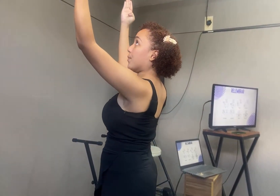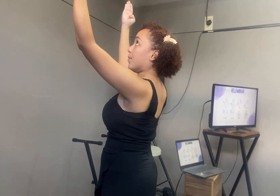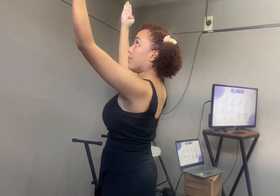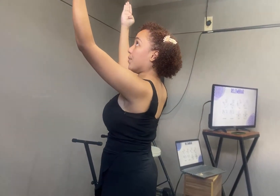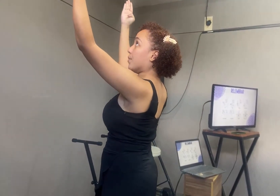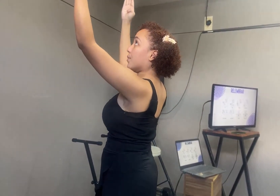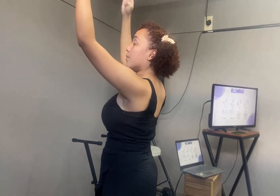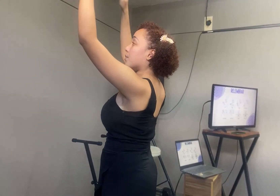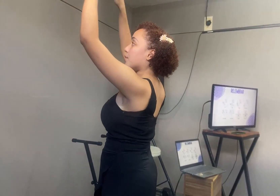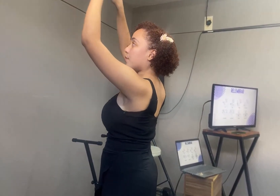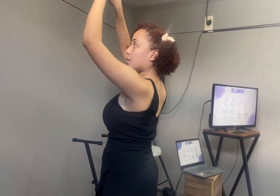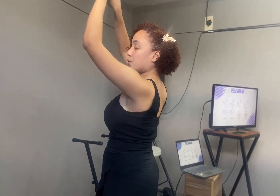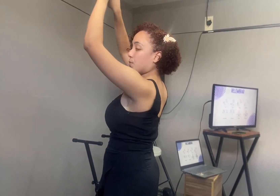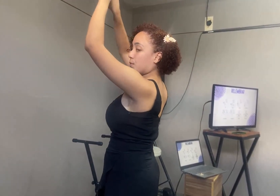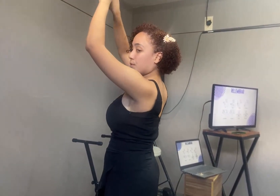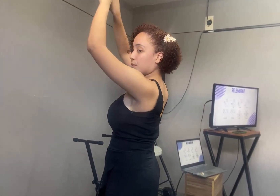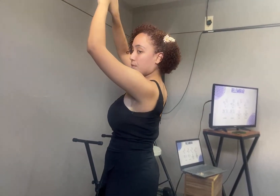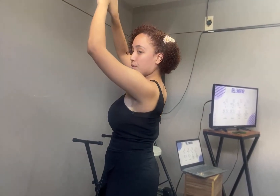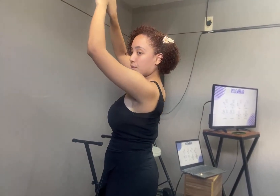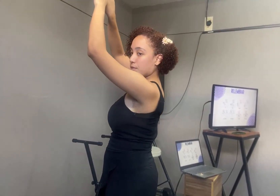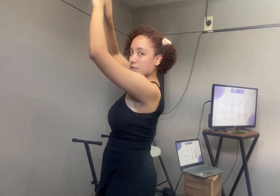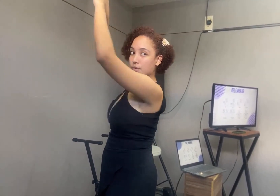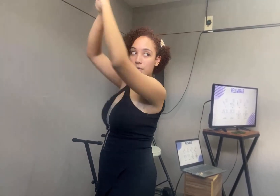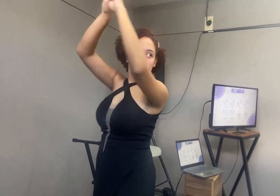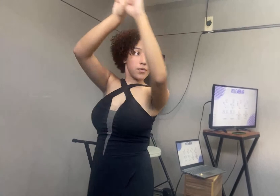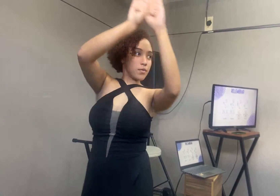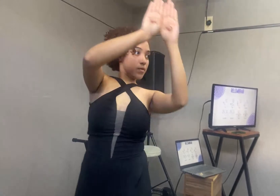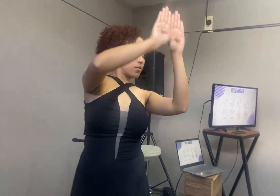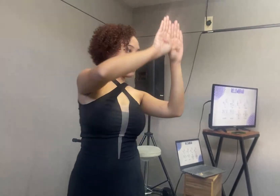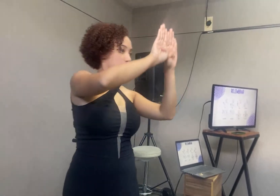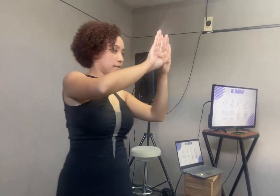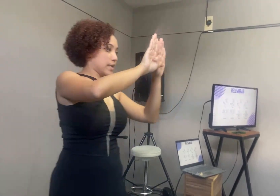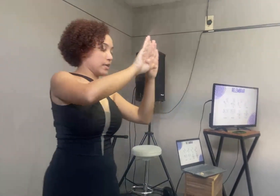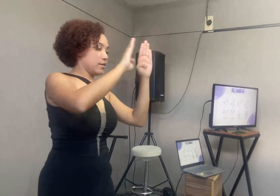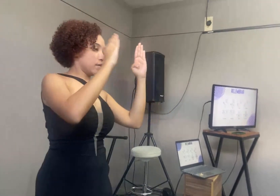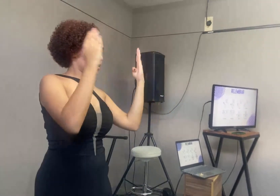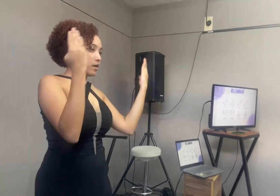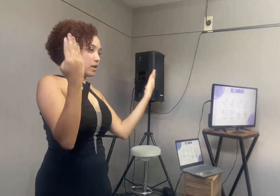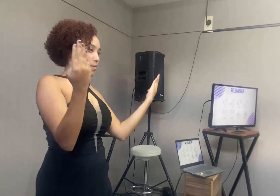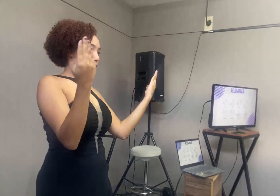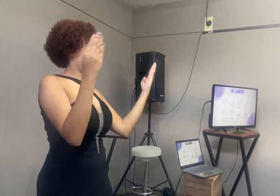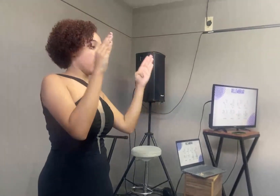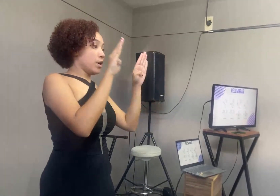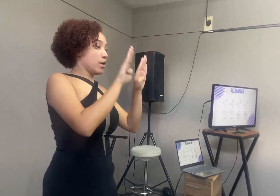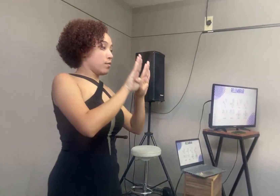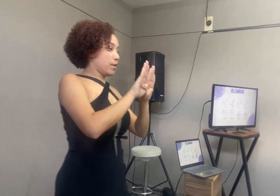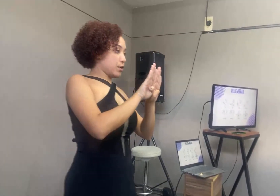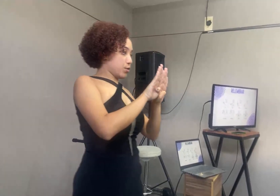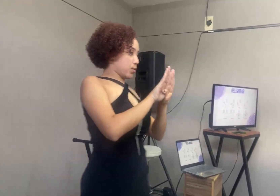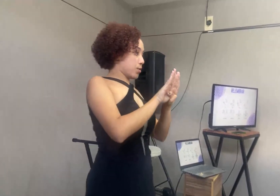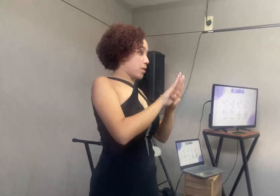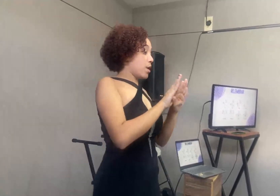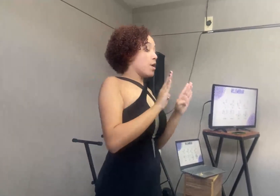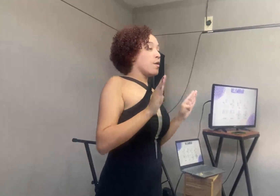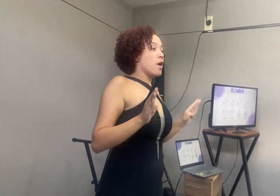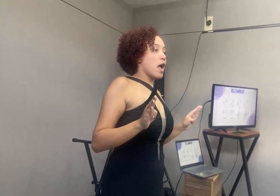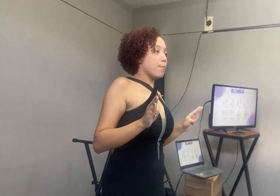Abriu, fechou. Abriu, certo? Fechou. É